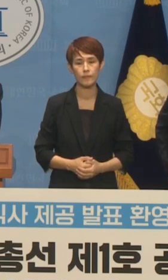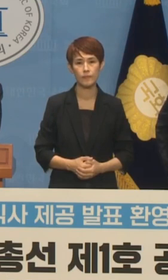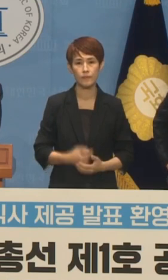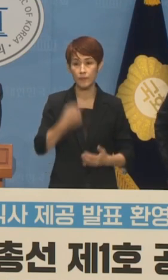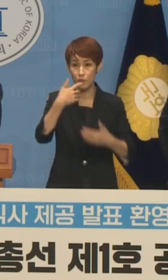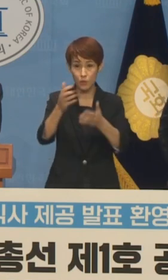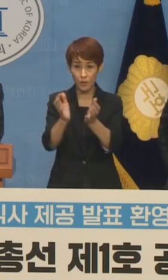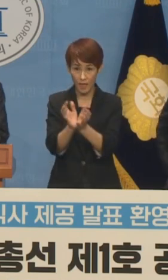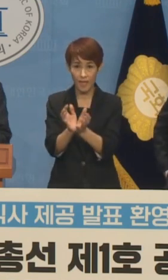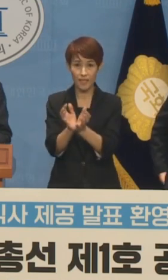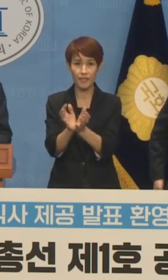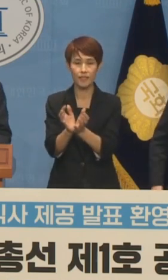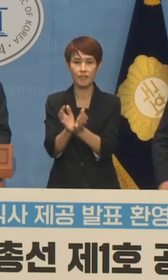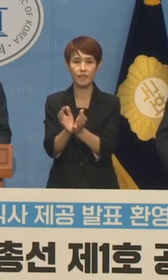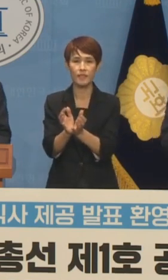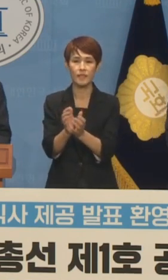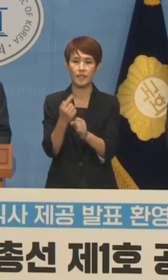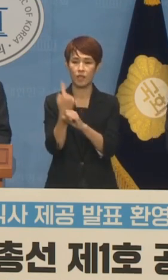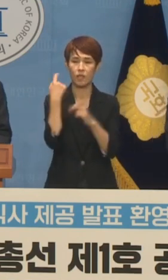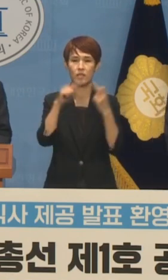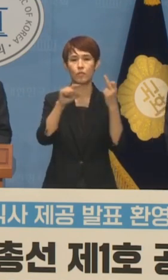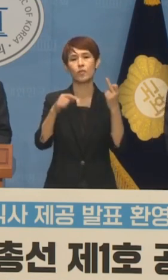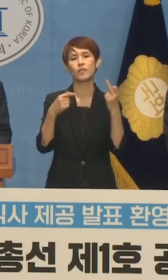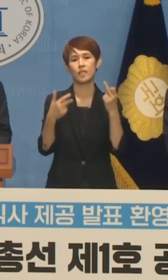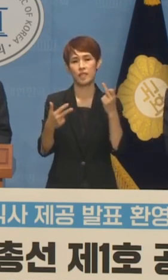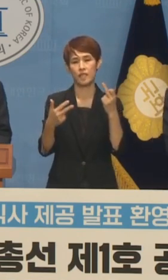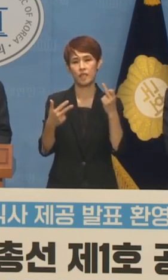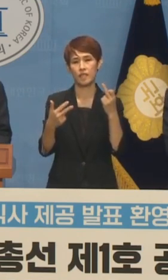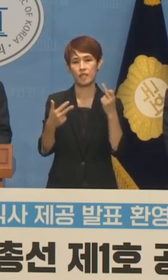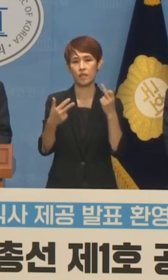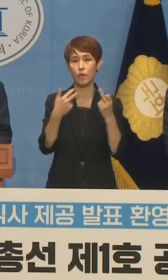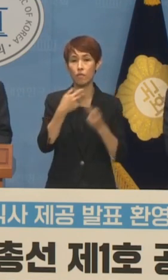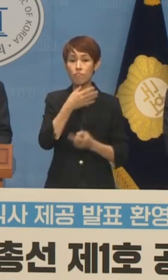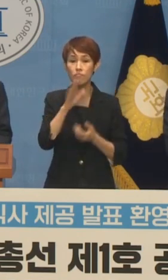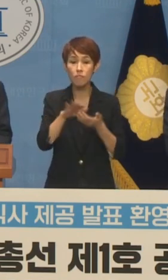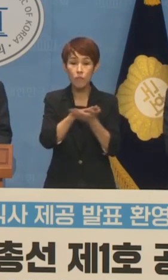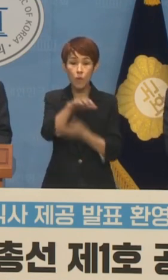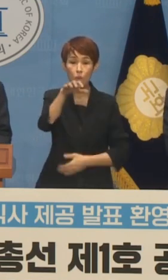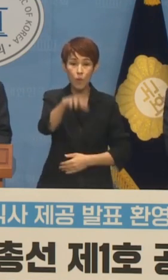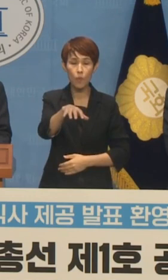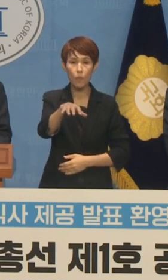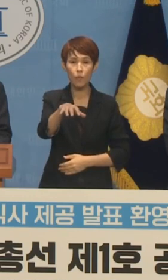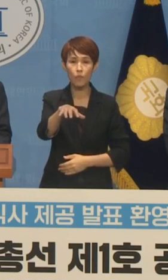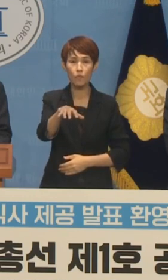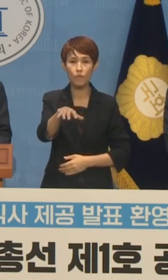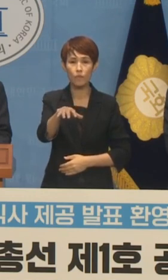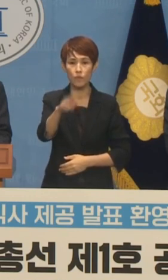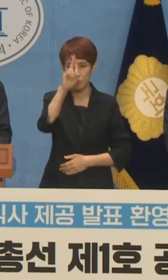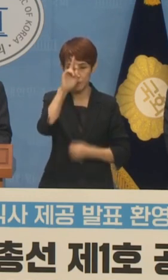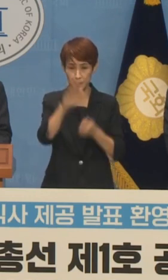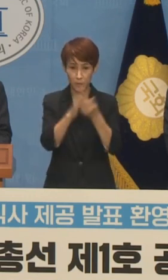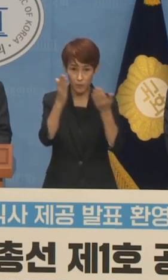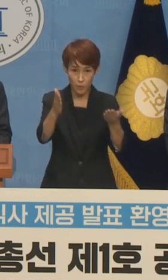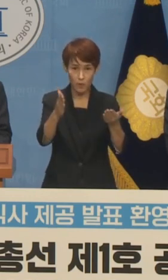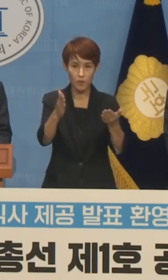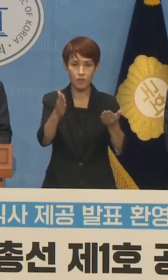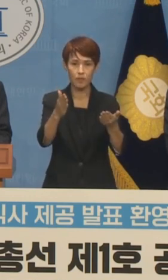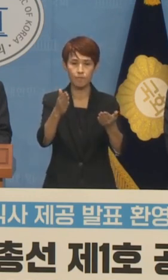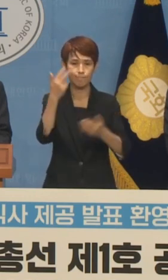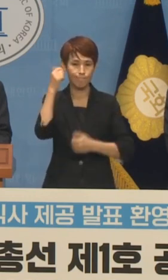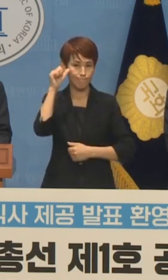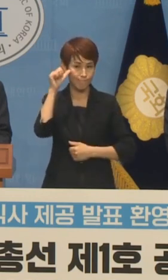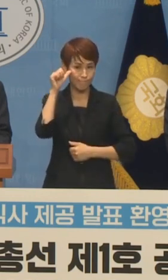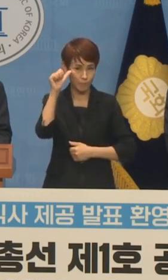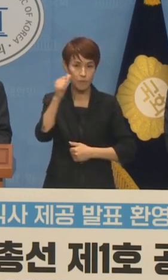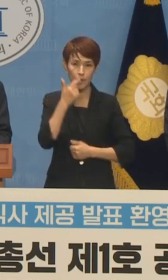더불어민주당 서울시당은 작년 12월 7일 경로당 주 5일 점심 밥상을 제1호 공약으로 발표하면서